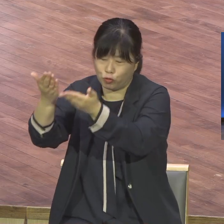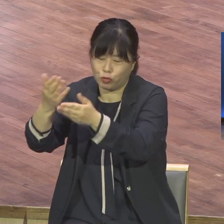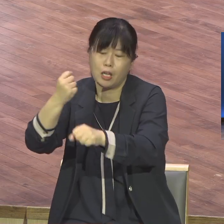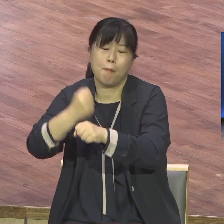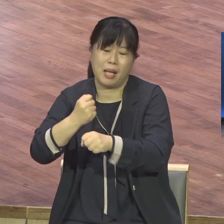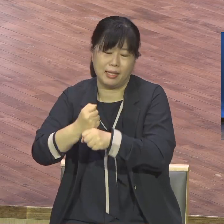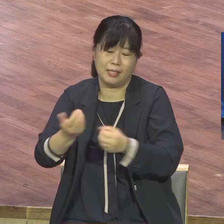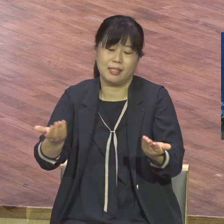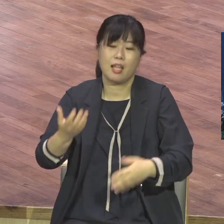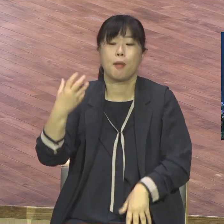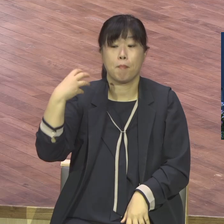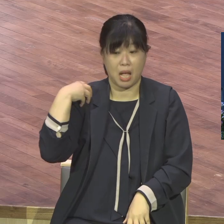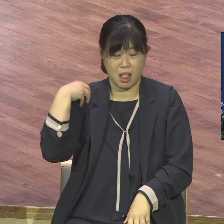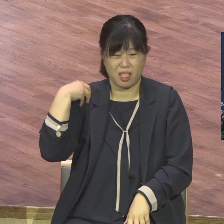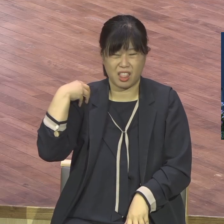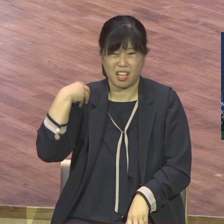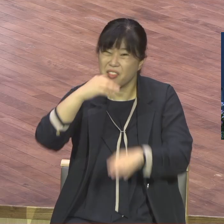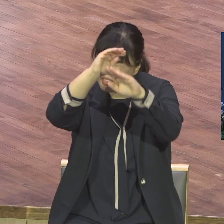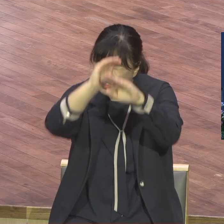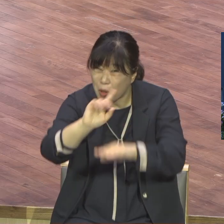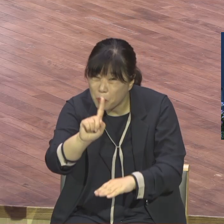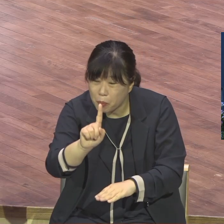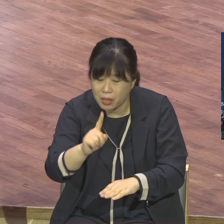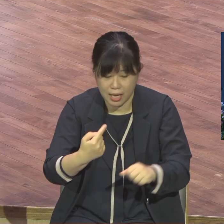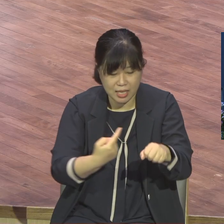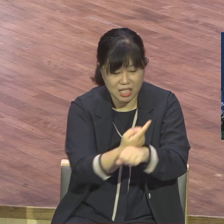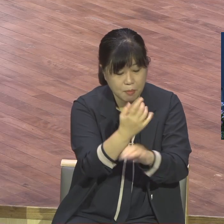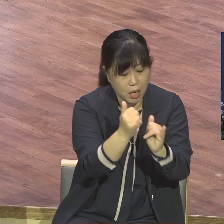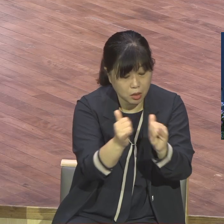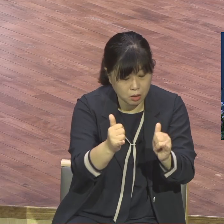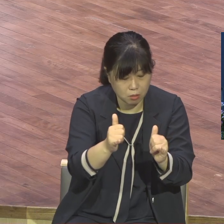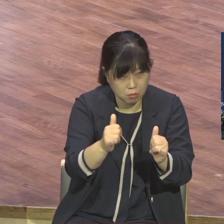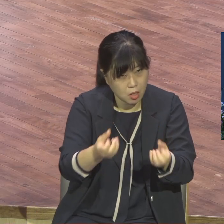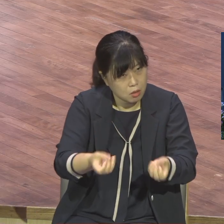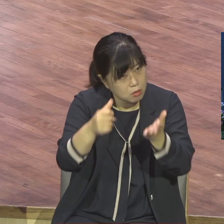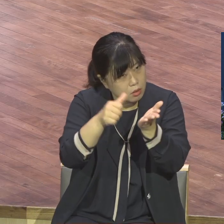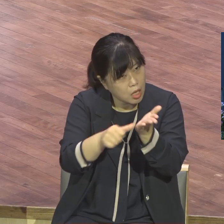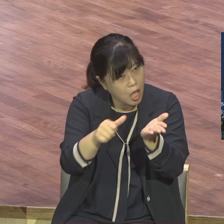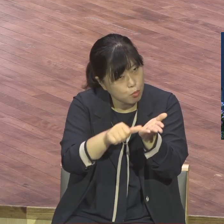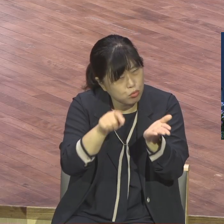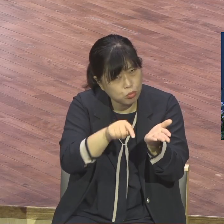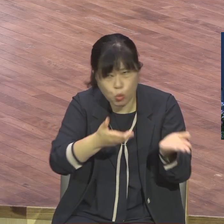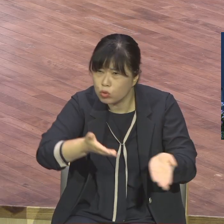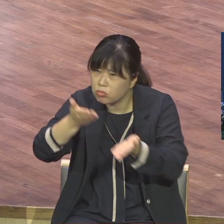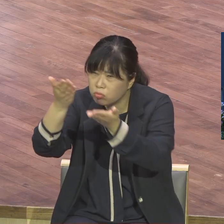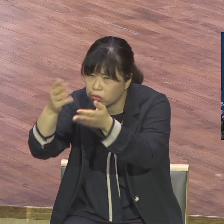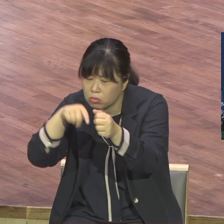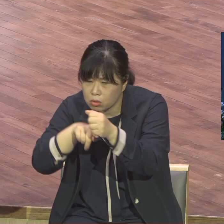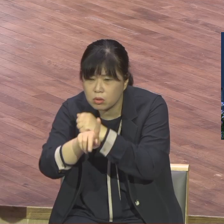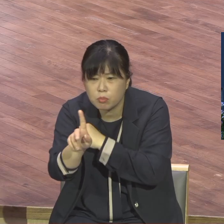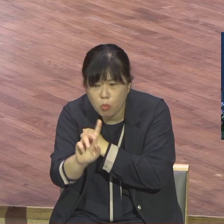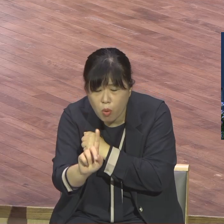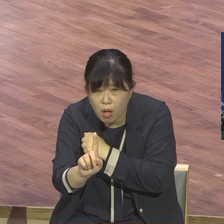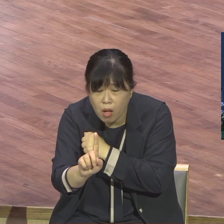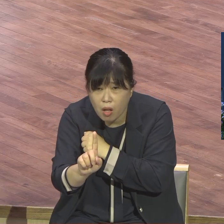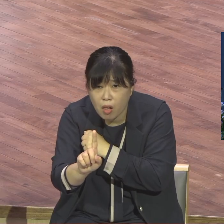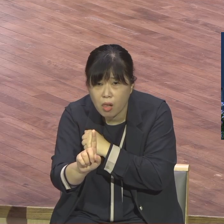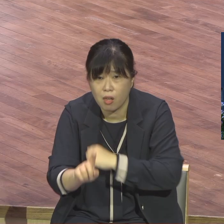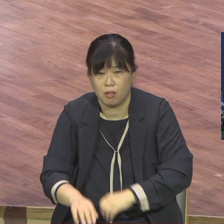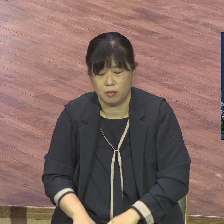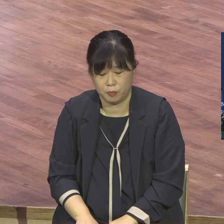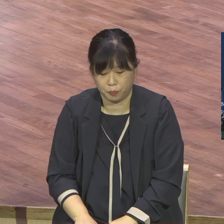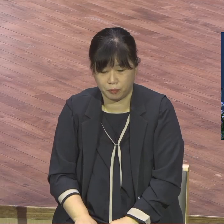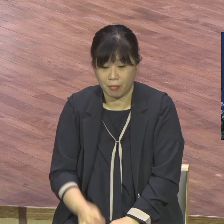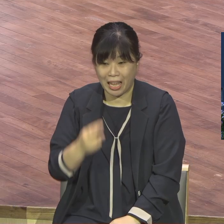이방인을 제물로 드려. 사도 바울은 자신에게 임한 최대의 은혜가